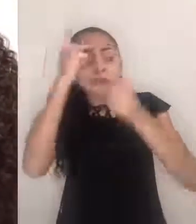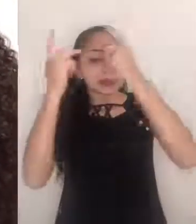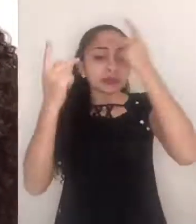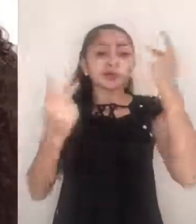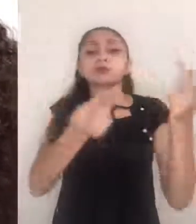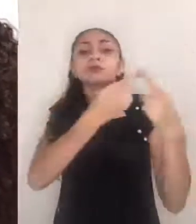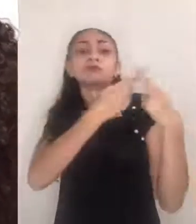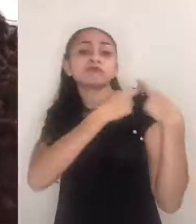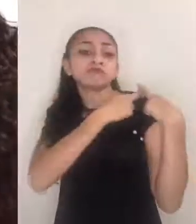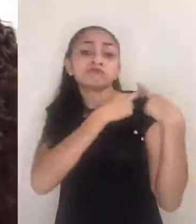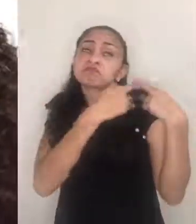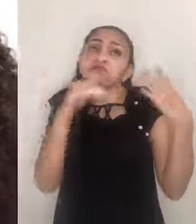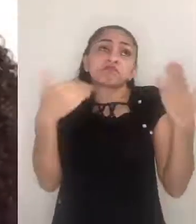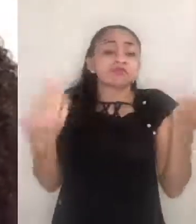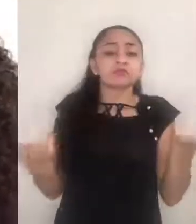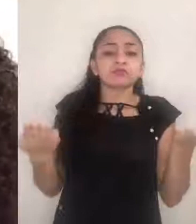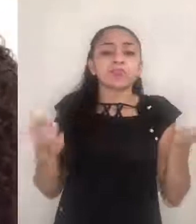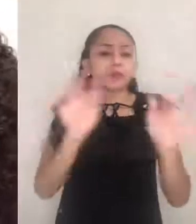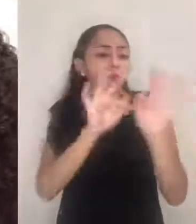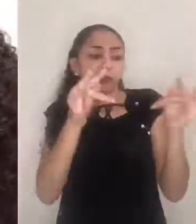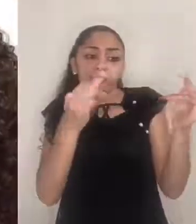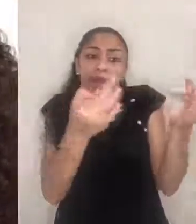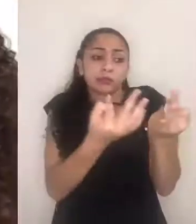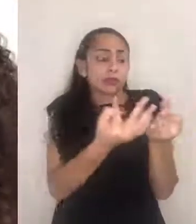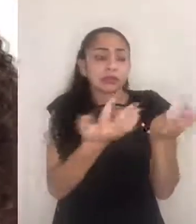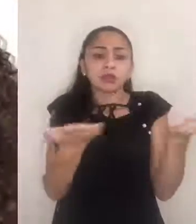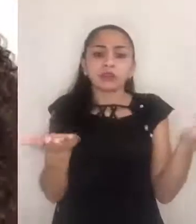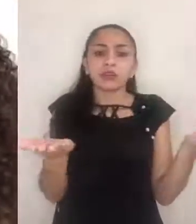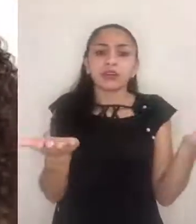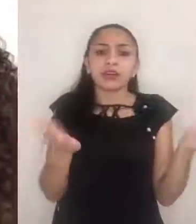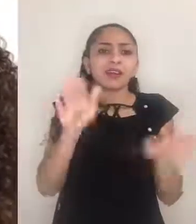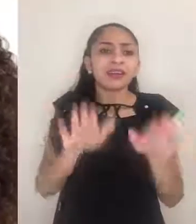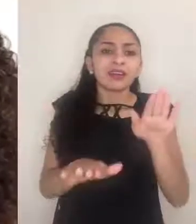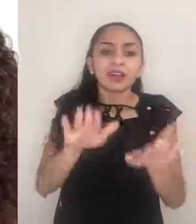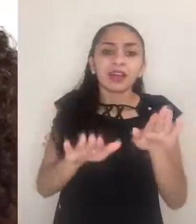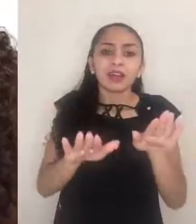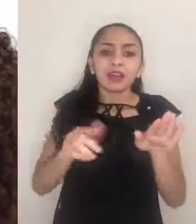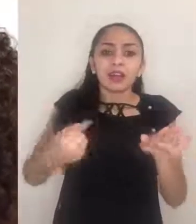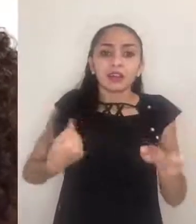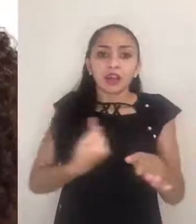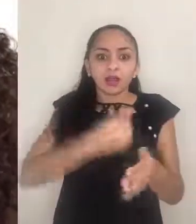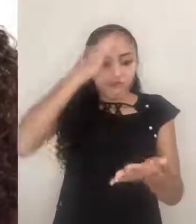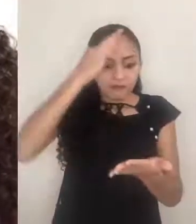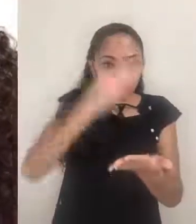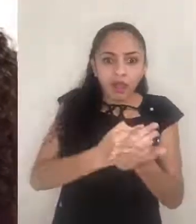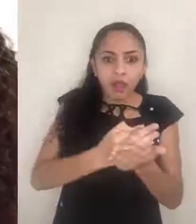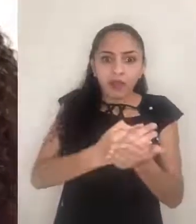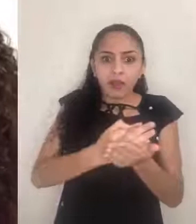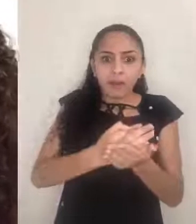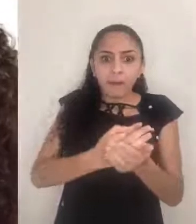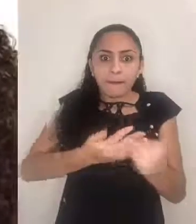seja nas lideranças, enfim, nos seus pais, enfim. Às vezes a gente deposita, a